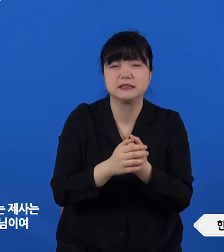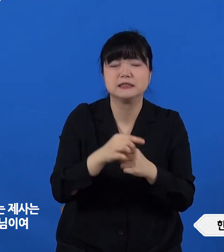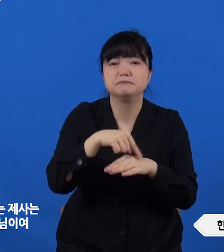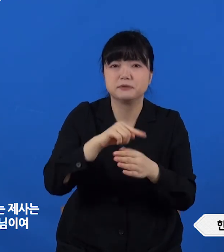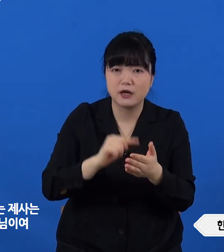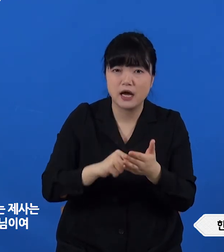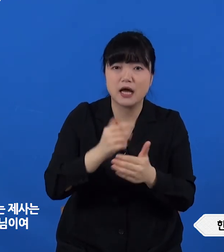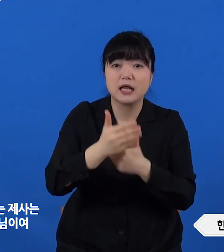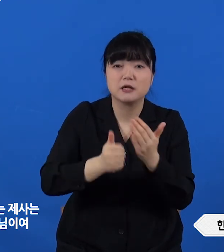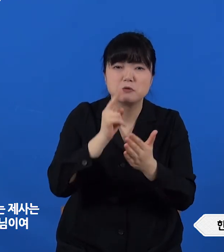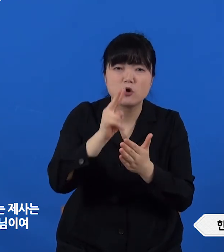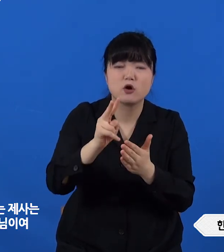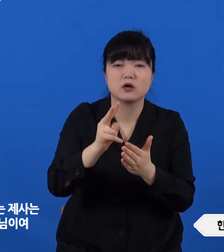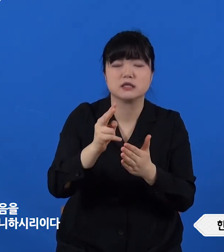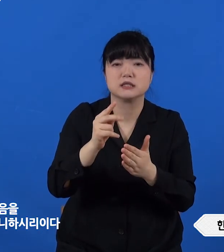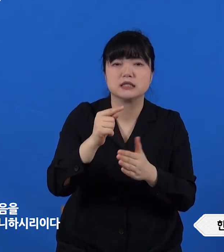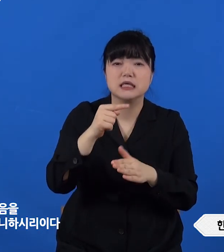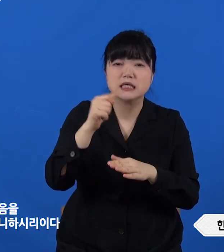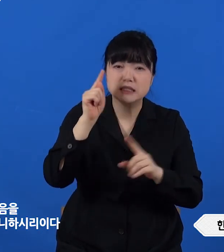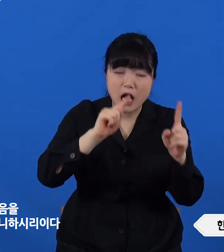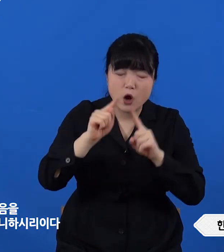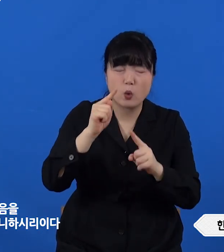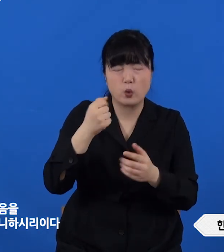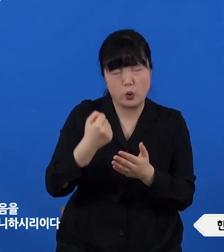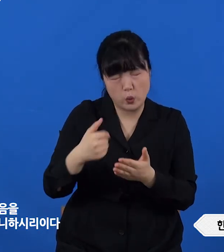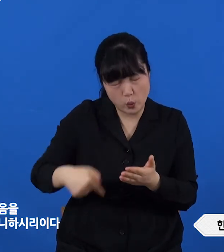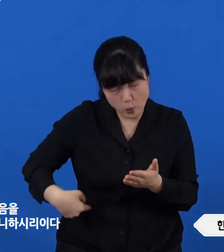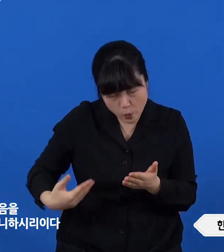마음을 주께서 멸시하지 아니하시리이다.